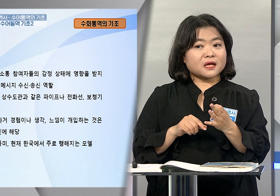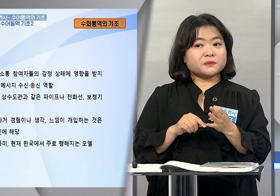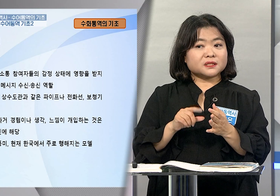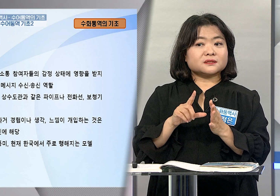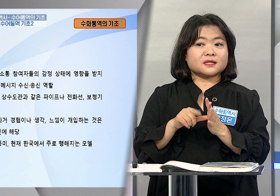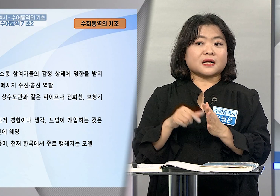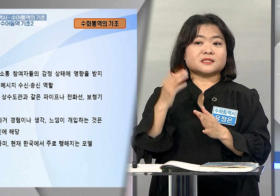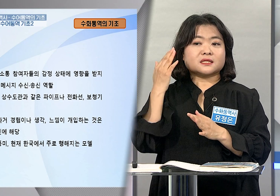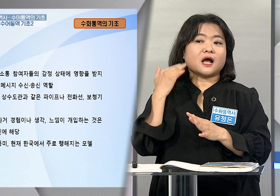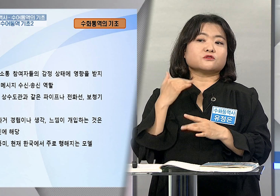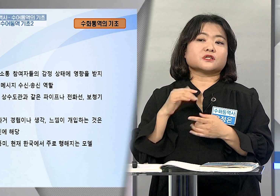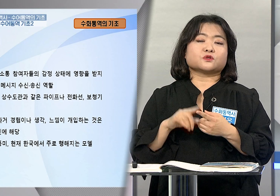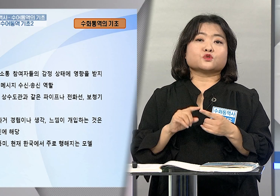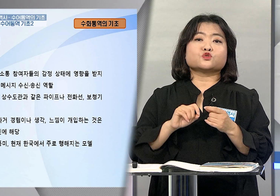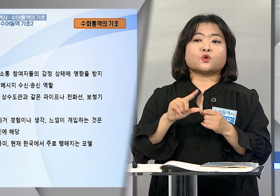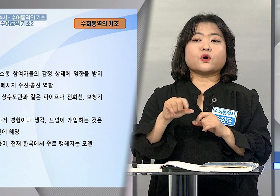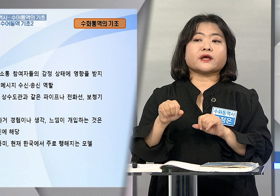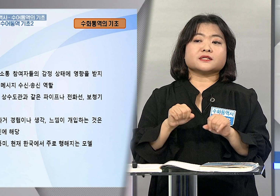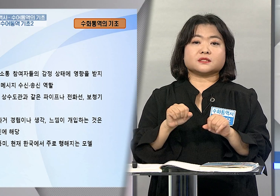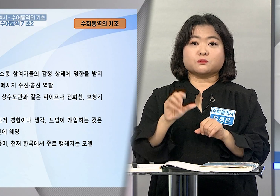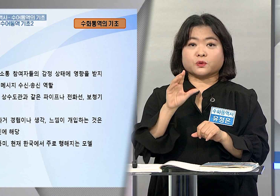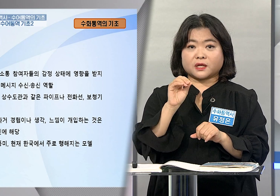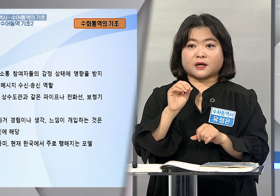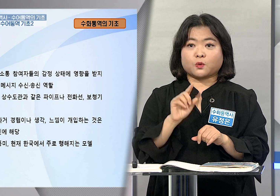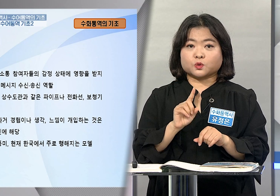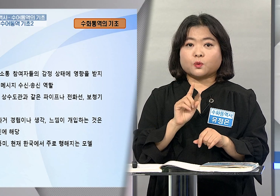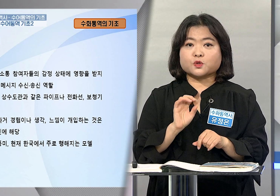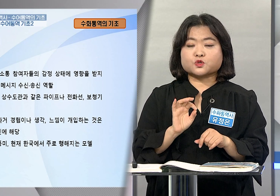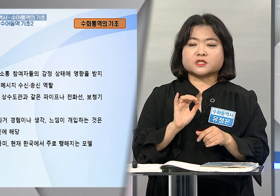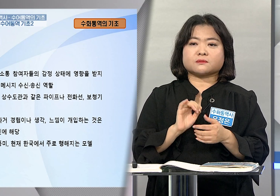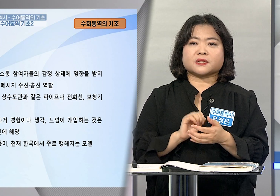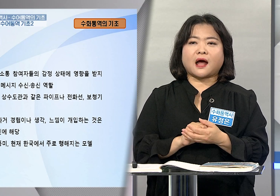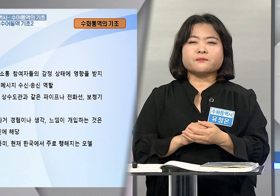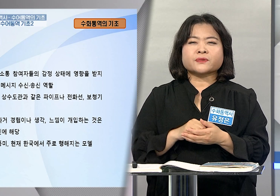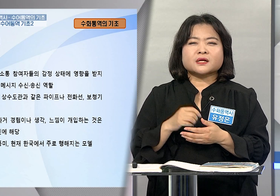14년 그때 당시 한국에서도 주로 행해진 모델이라고도 볼 수 있습니다. 자,